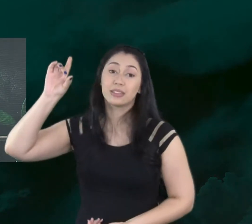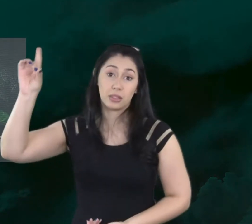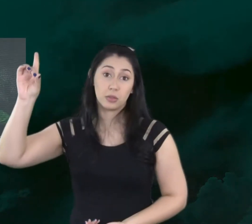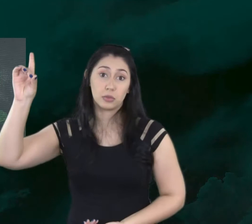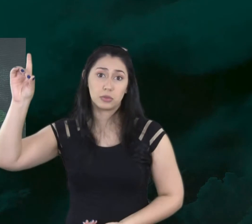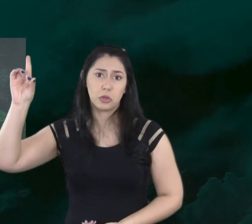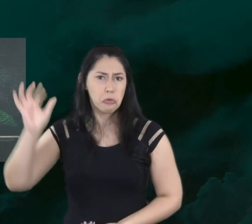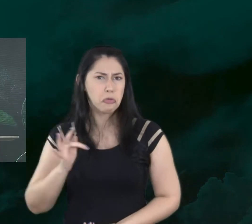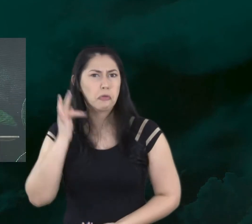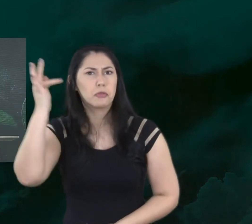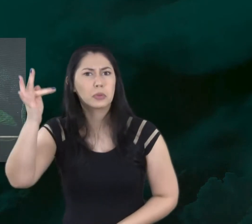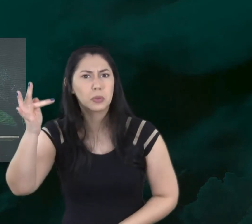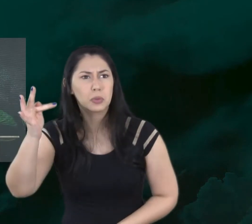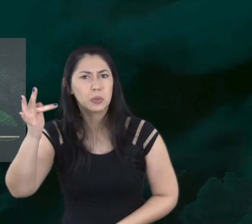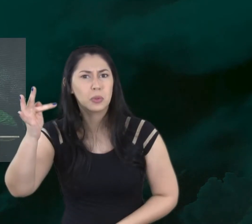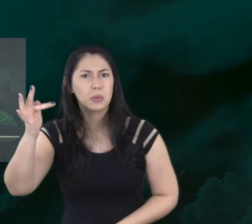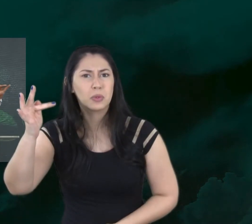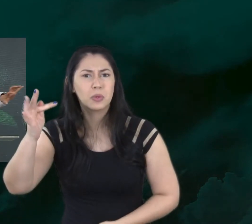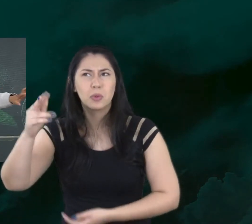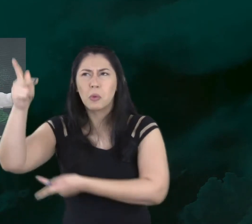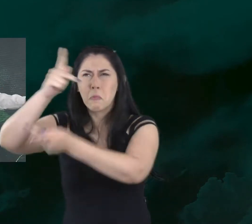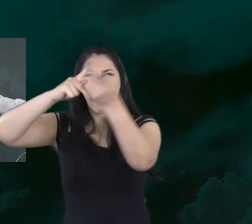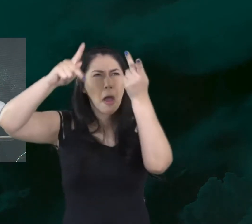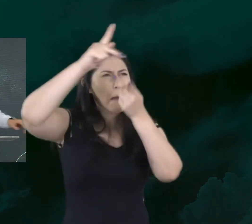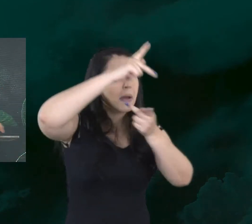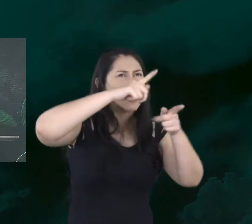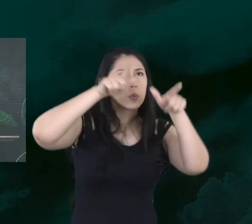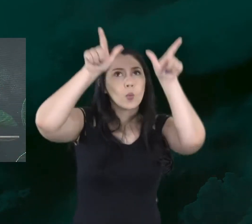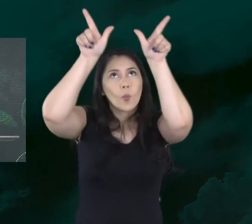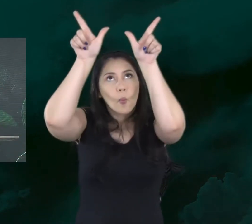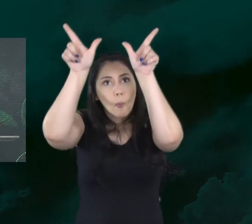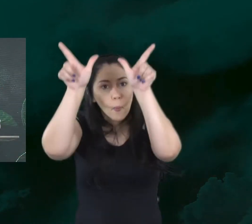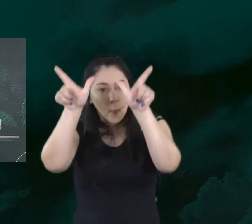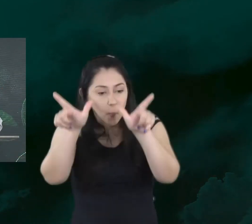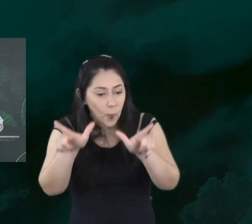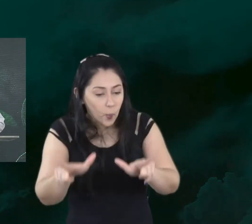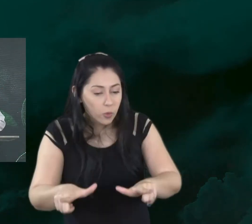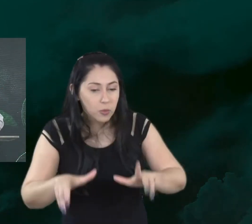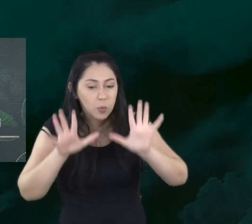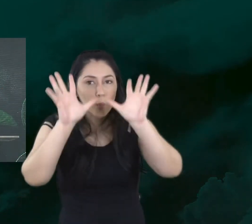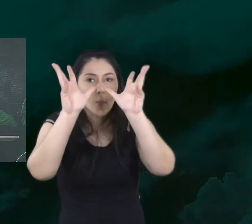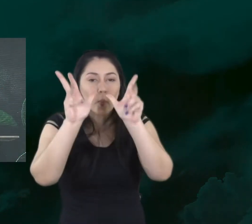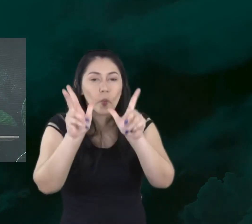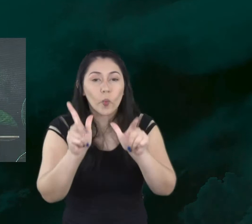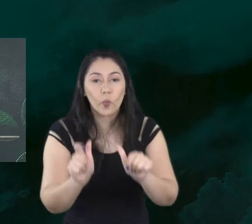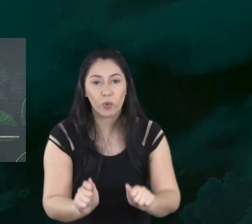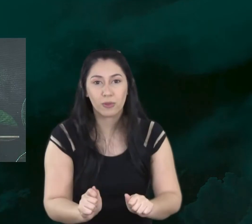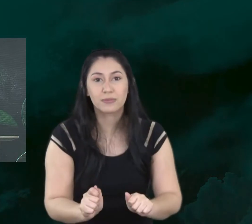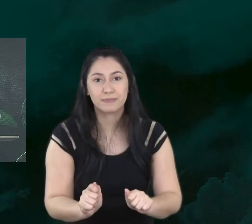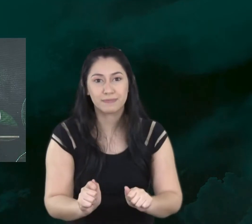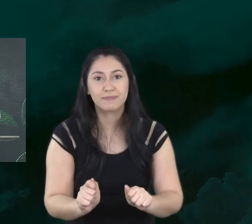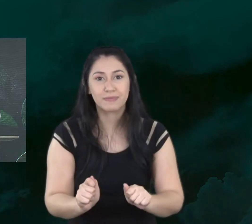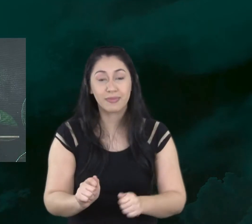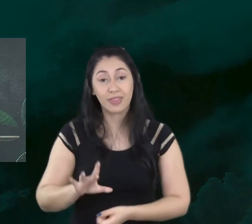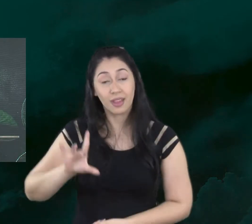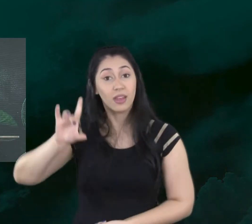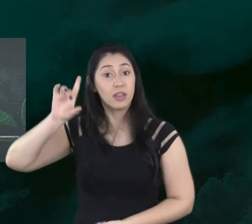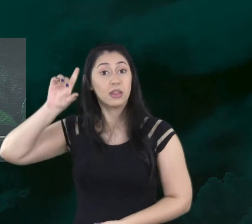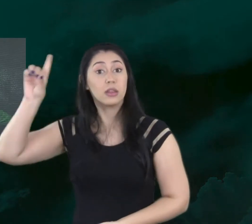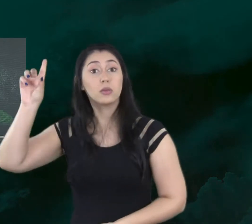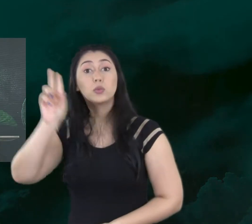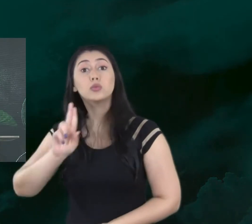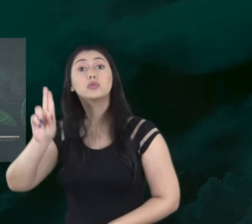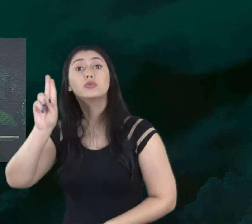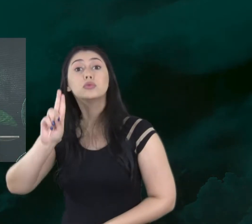um dia vai limpar todas as coisas negativas, todas as impurezas. Deus, né, colocou